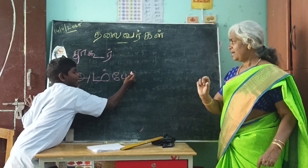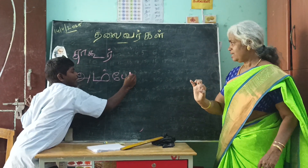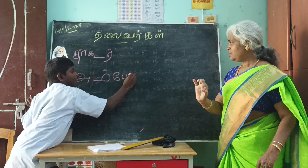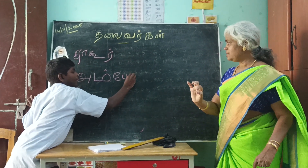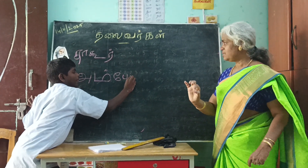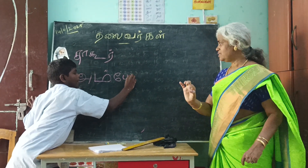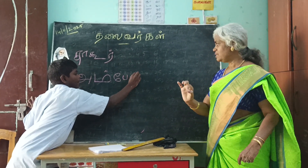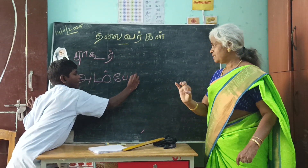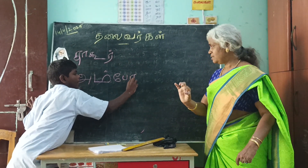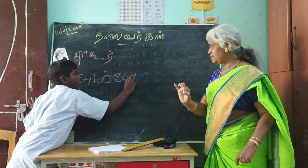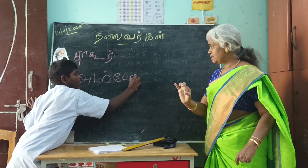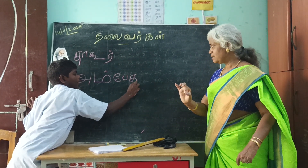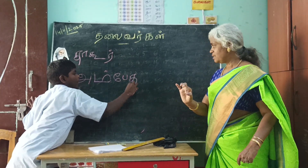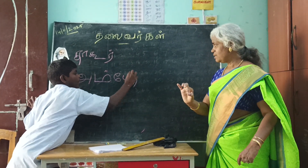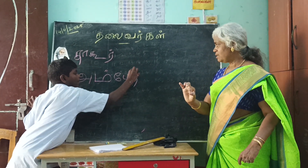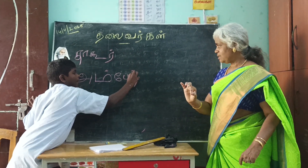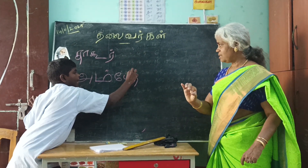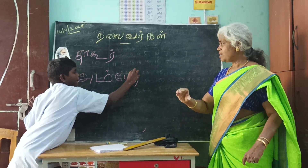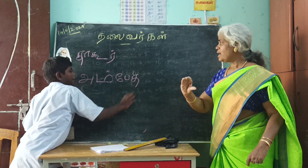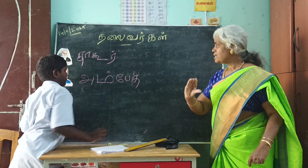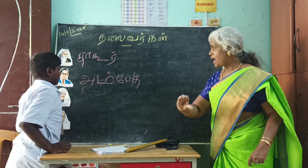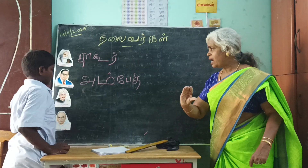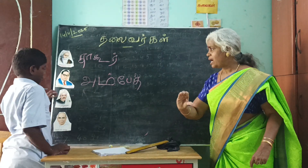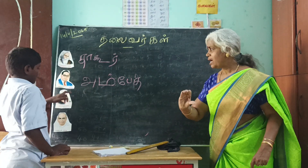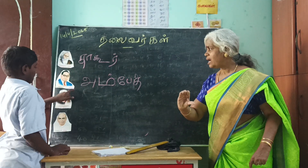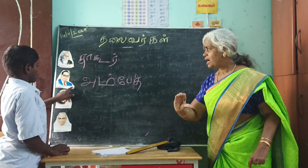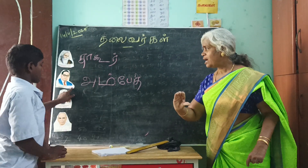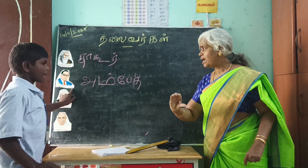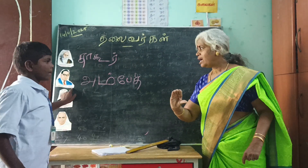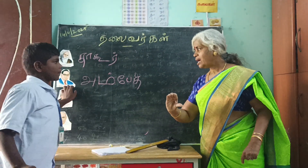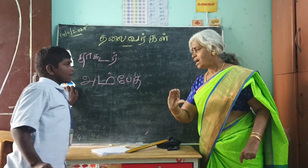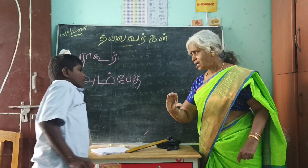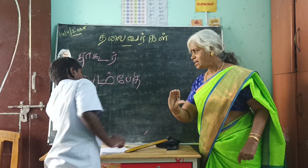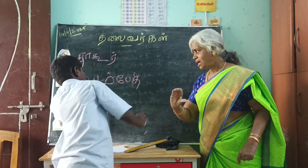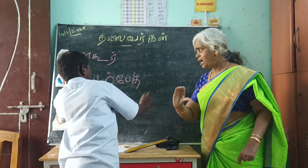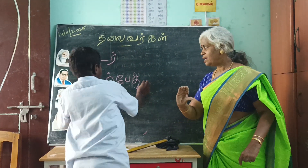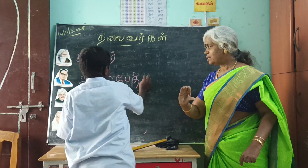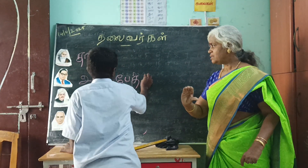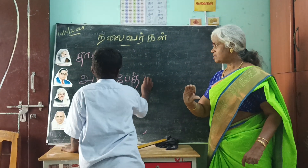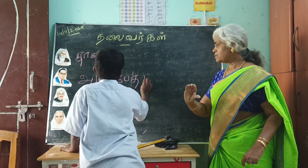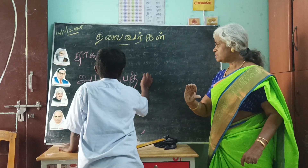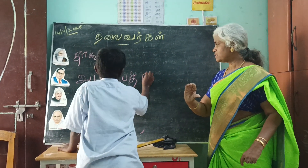அழகா இருக்கு. கா கா